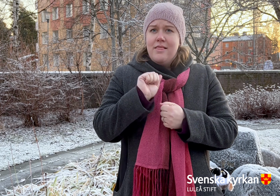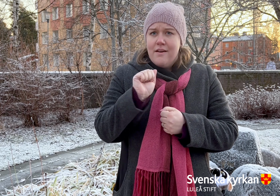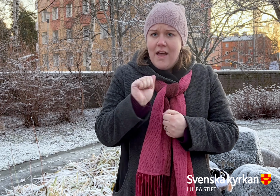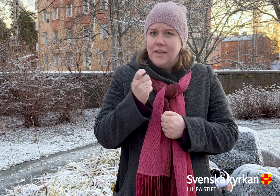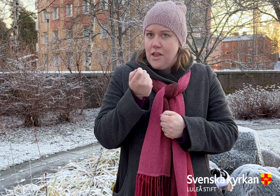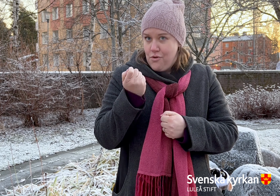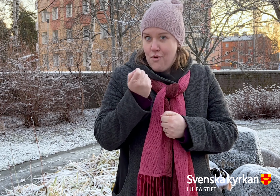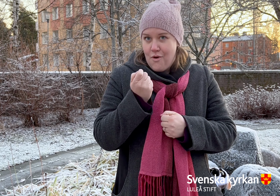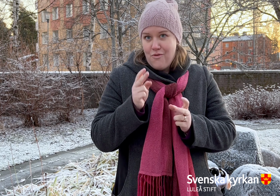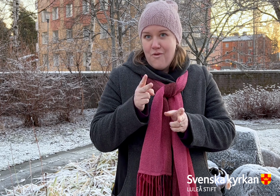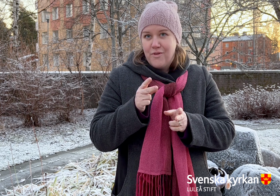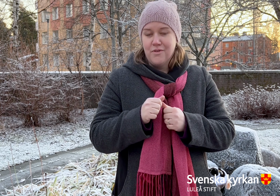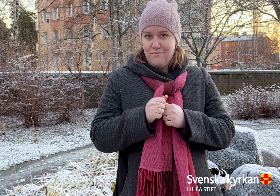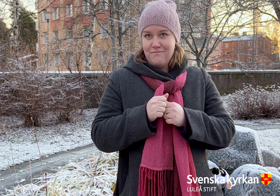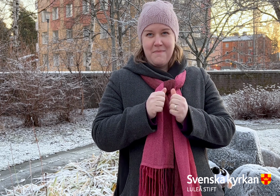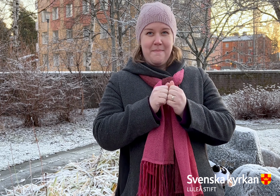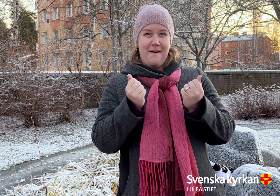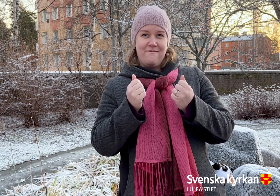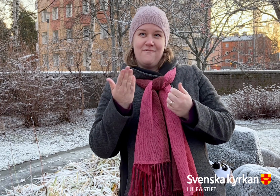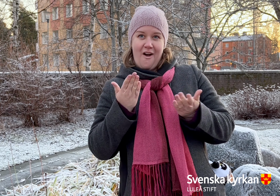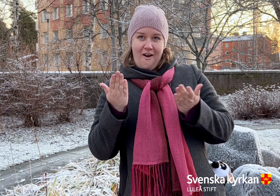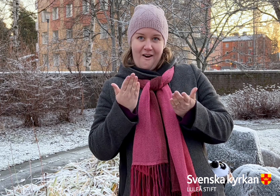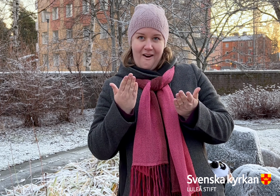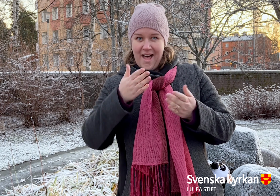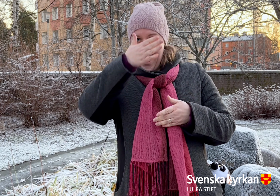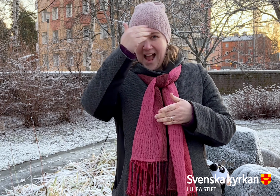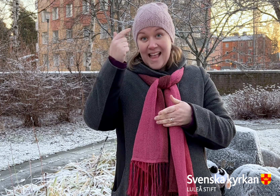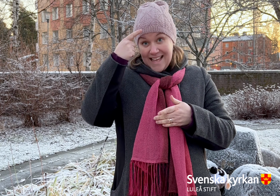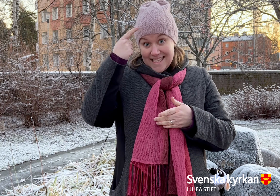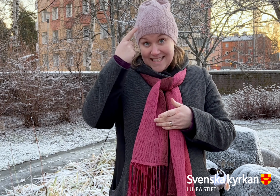Jesus, han tvättar något. Men vad? Kan du gissa det?